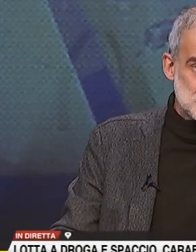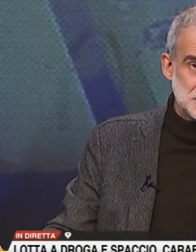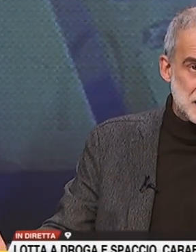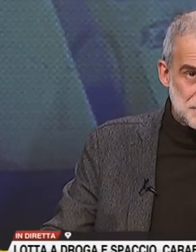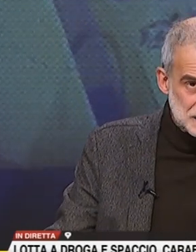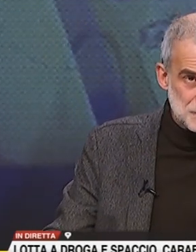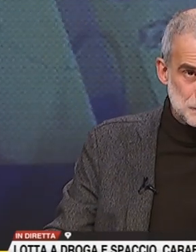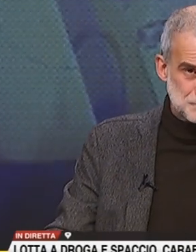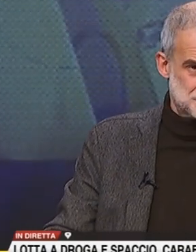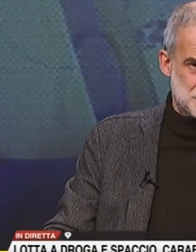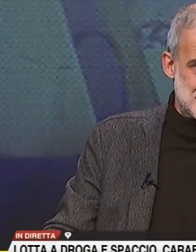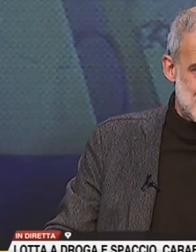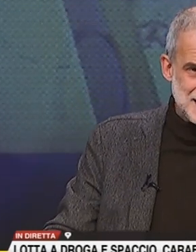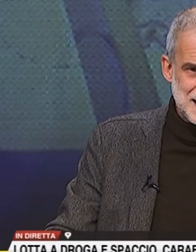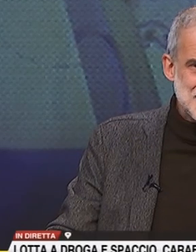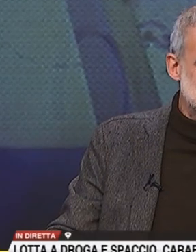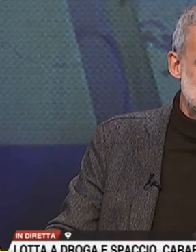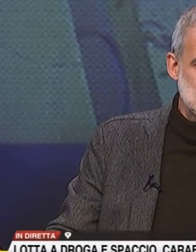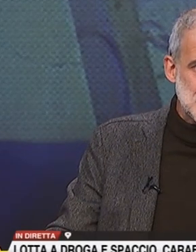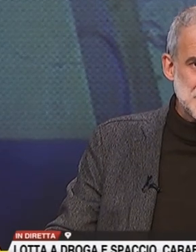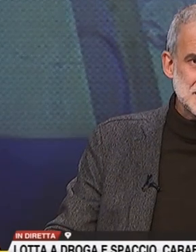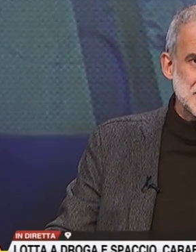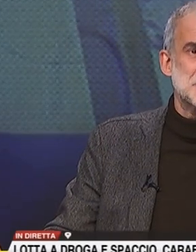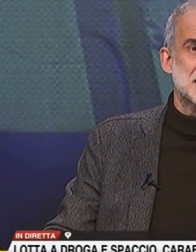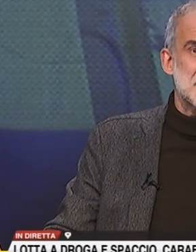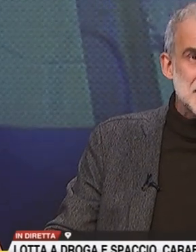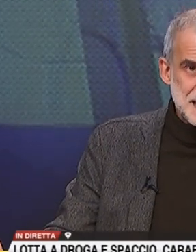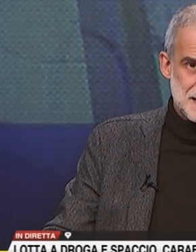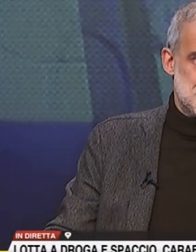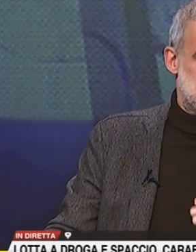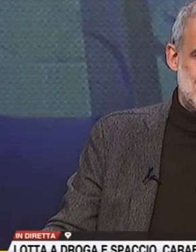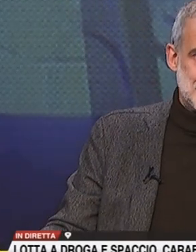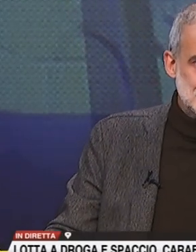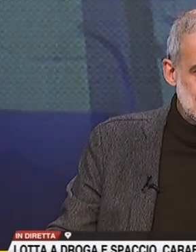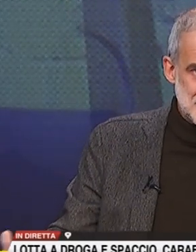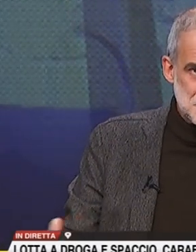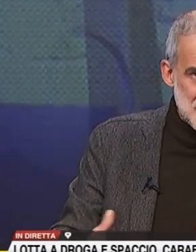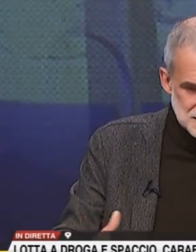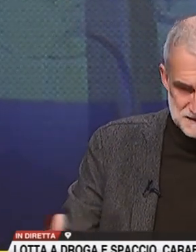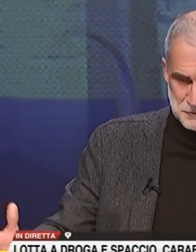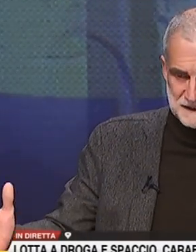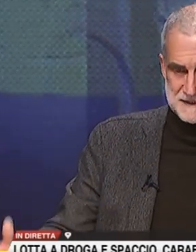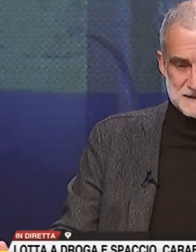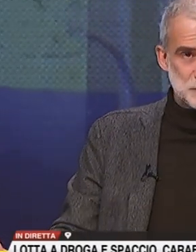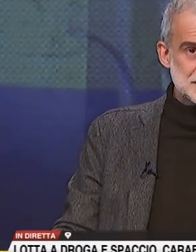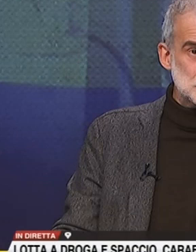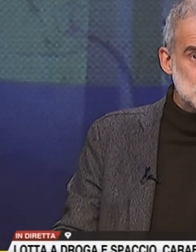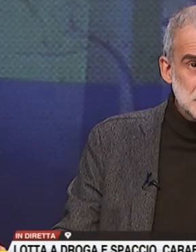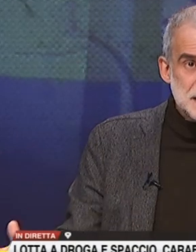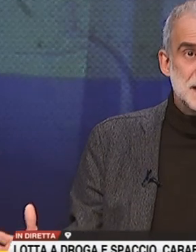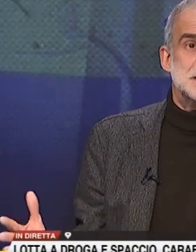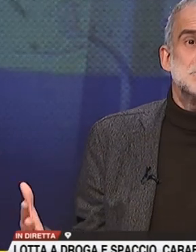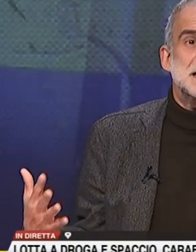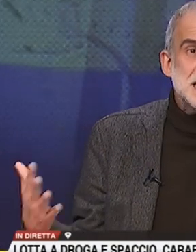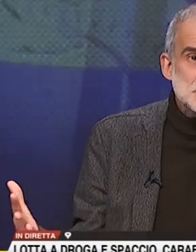le persone devono accedere tranquillamente e serenamente. E per garantire il massimo della sicurezza a